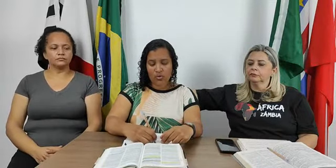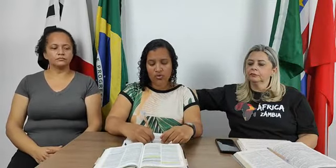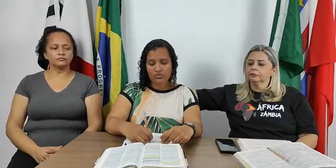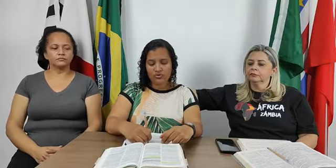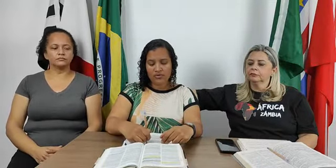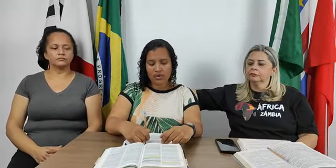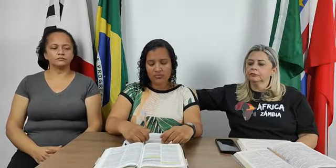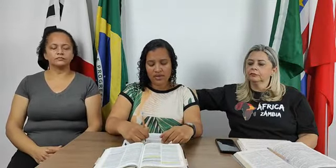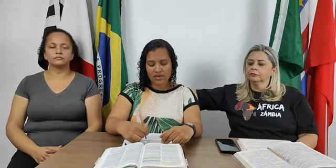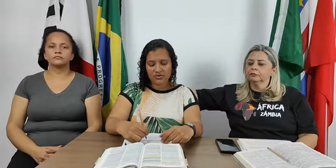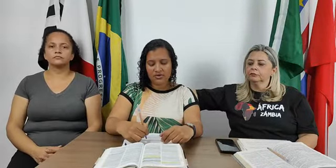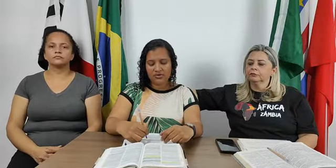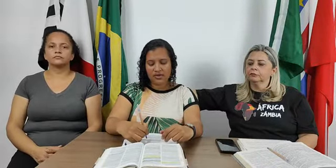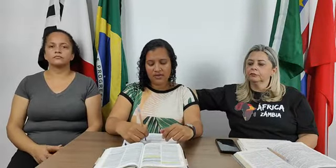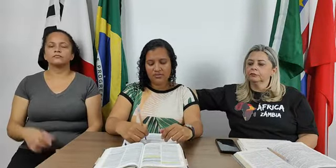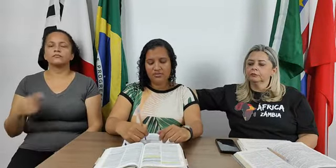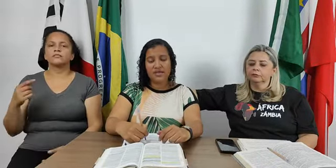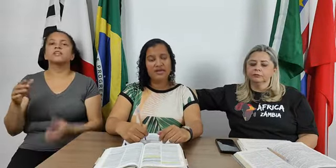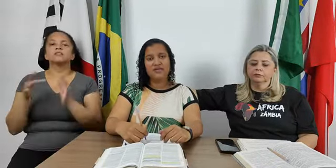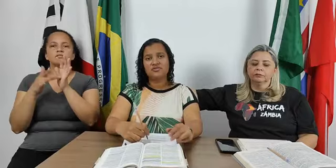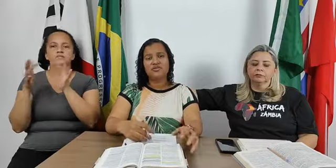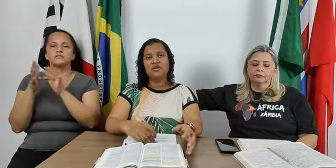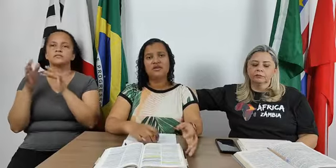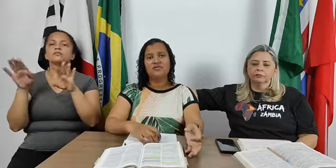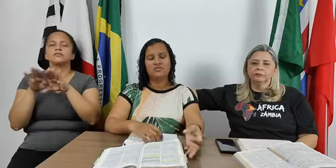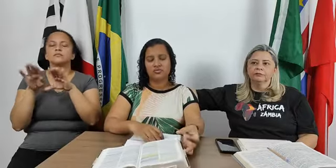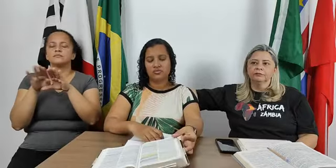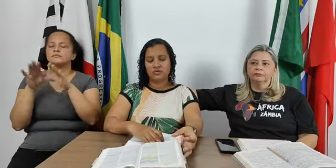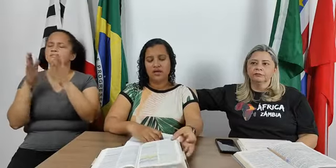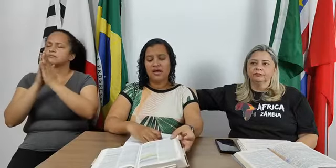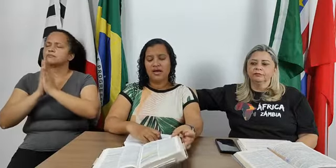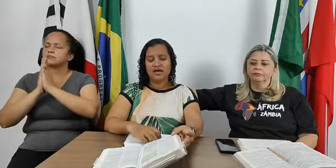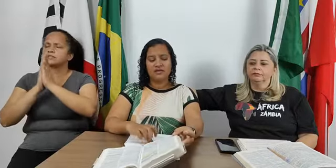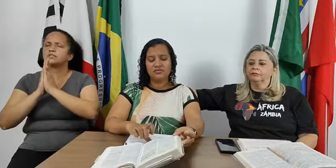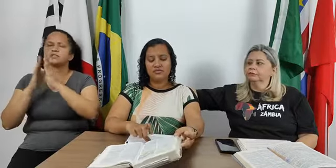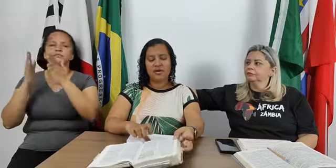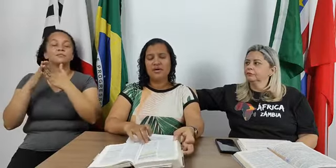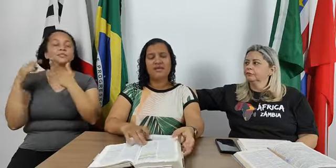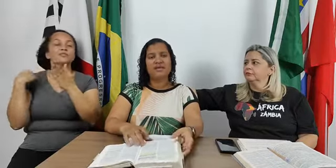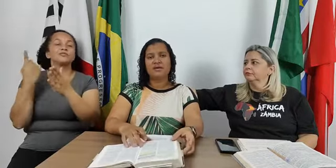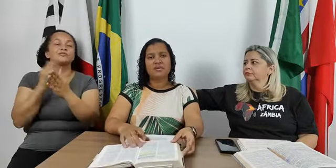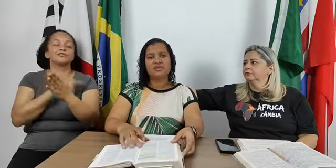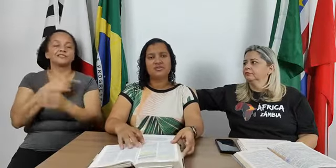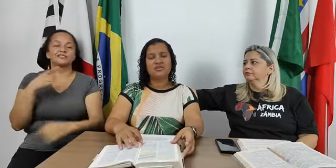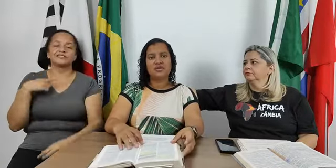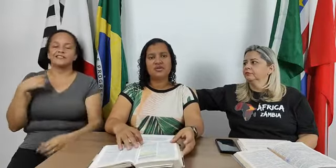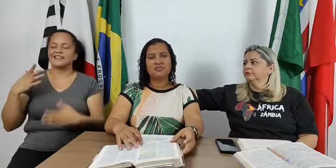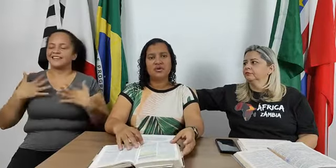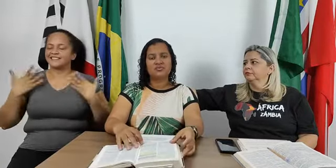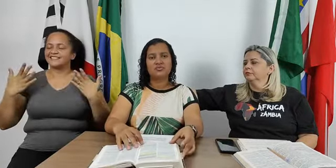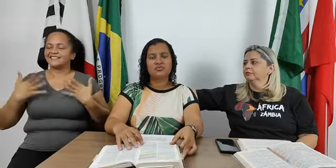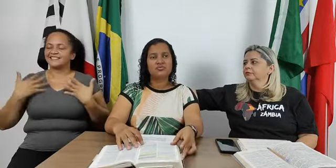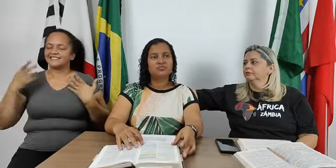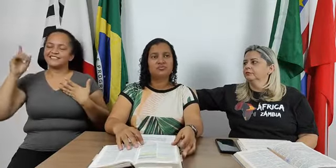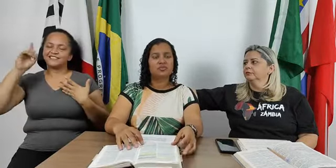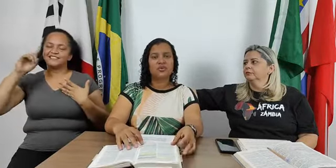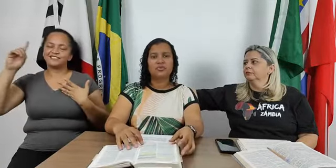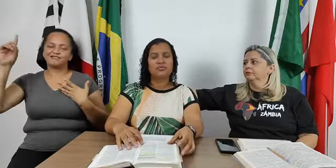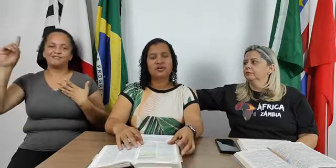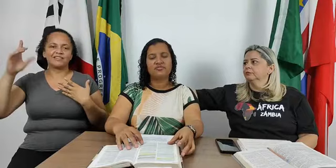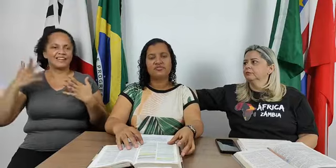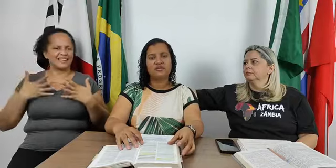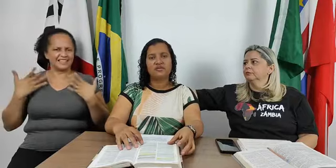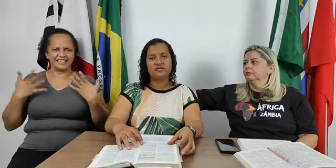nós continuamente tenhamos a alegria de Cristo. Não é uma alegria passageira, irmãos,